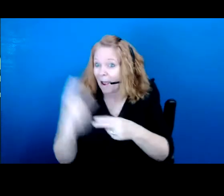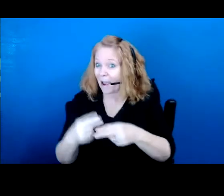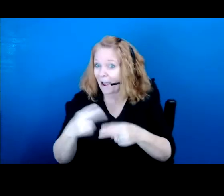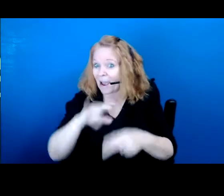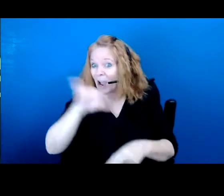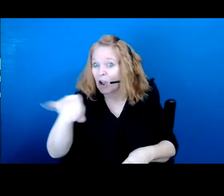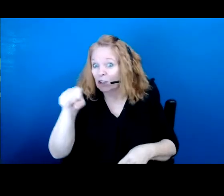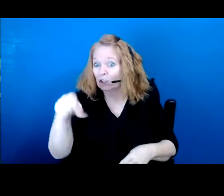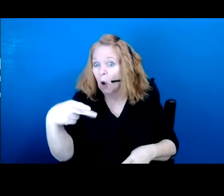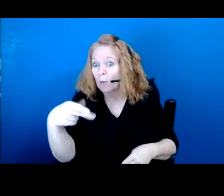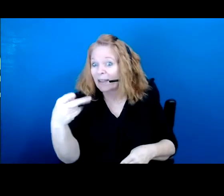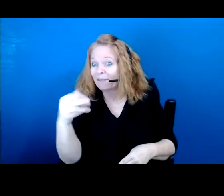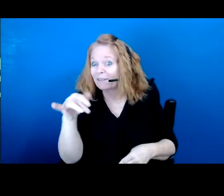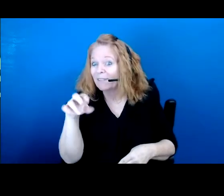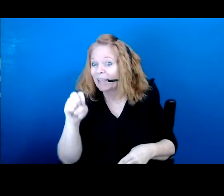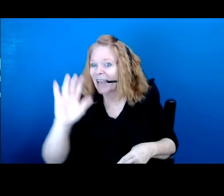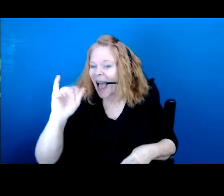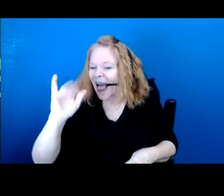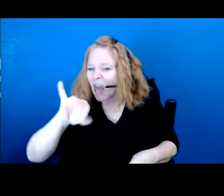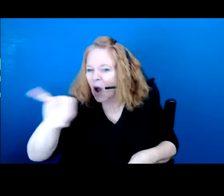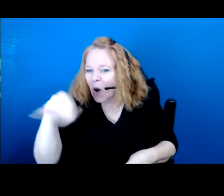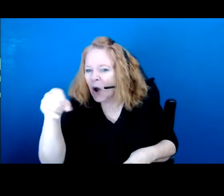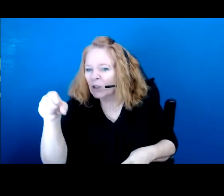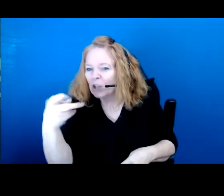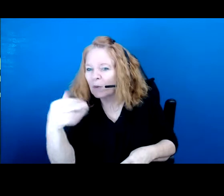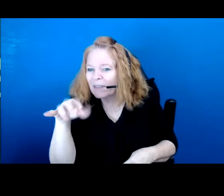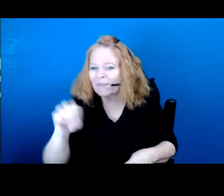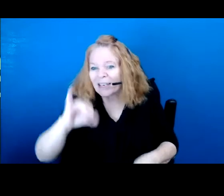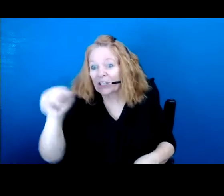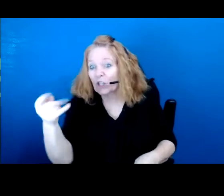pam pam josephine hola